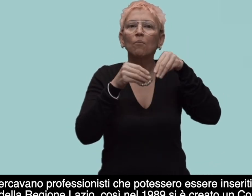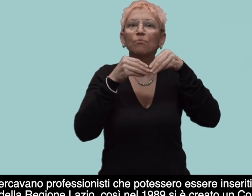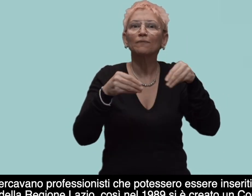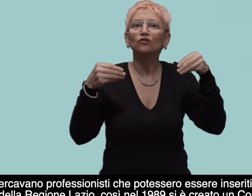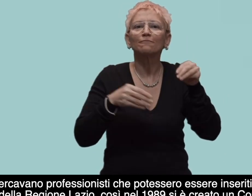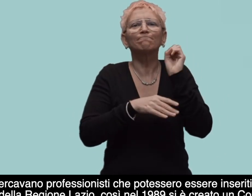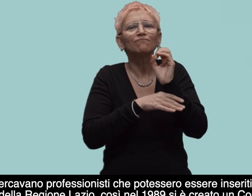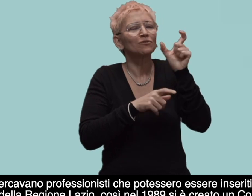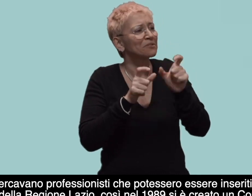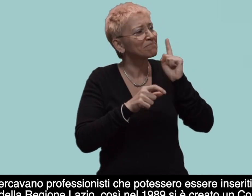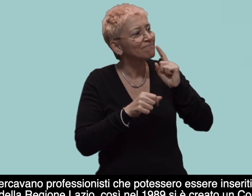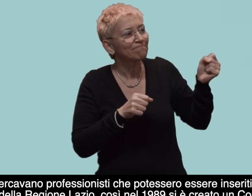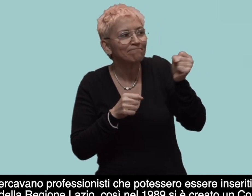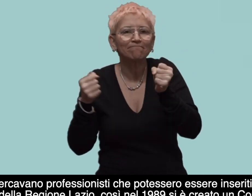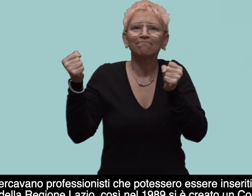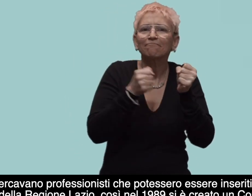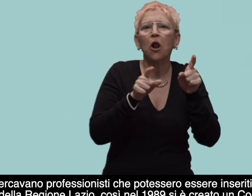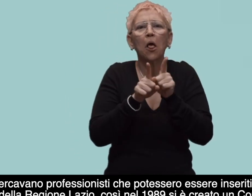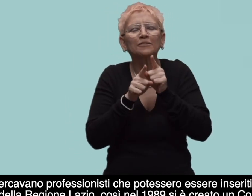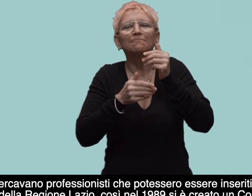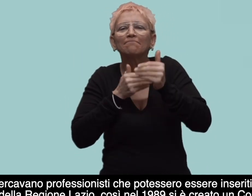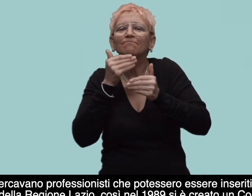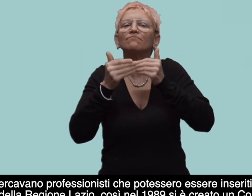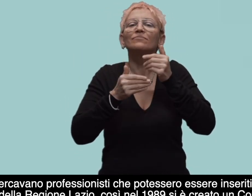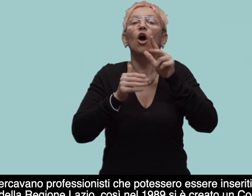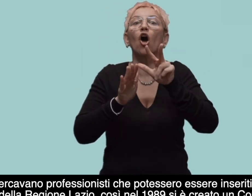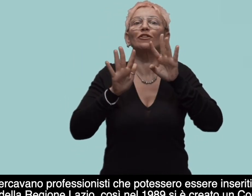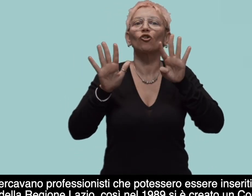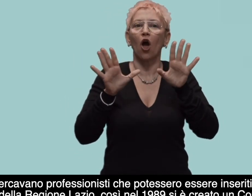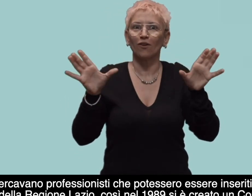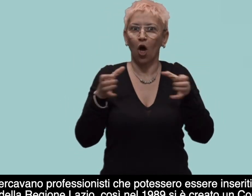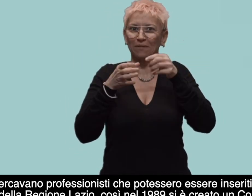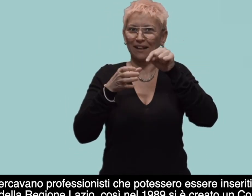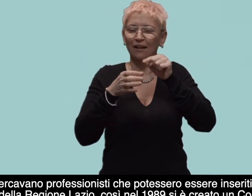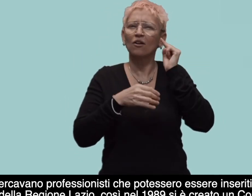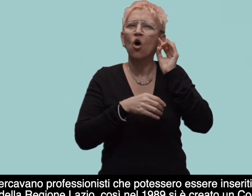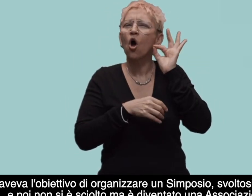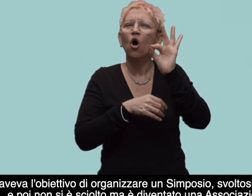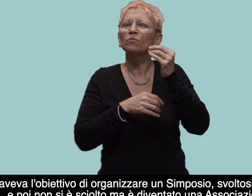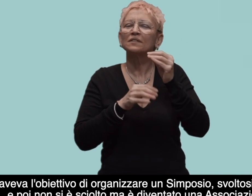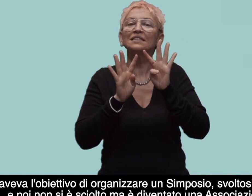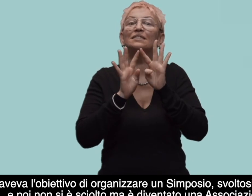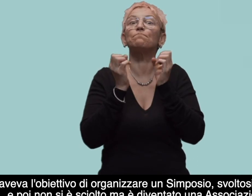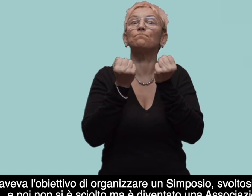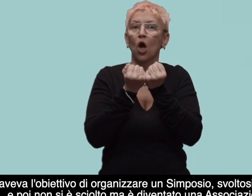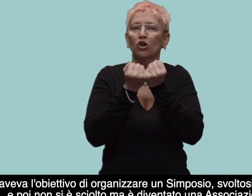nell'ambito della regione lazio così nel 1989 si è creato un comitato con l'obiettivo di organizzare un